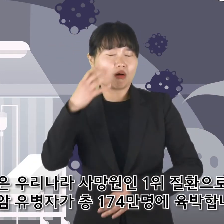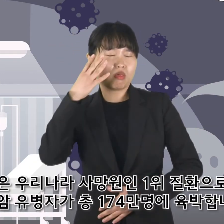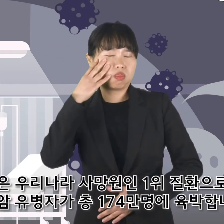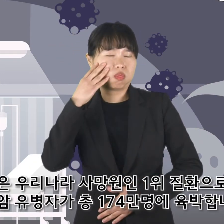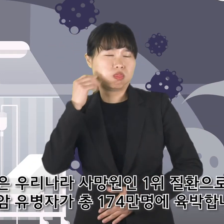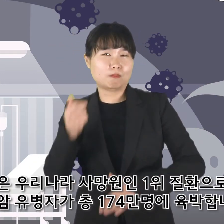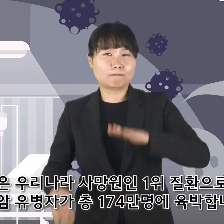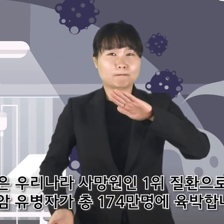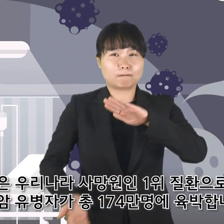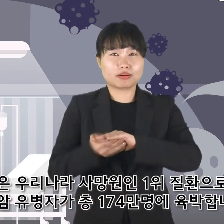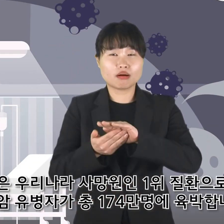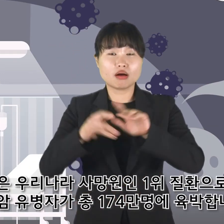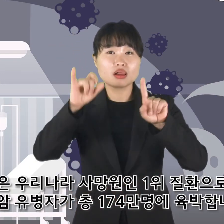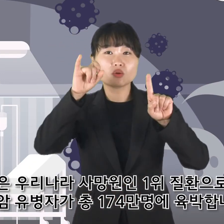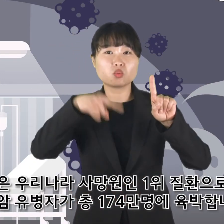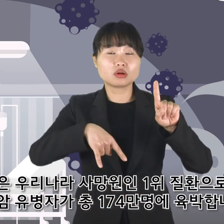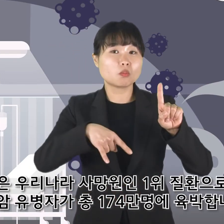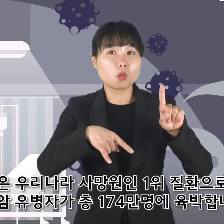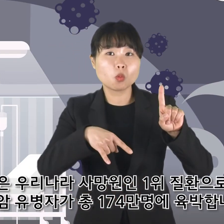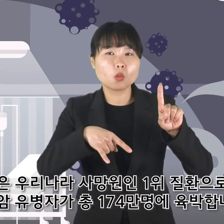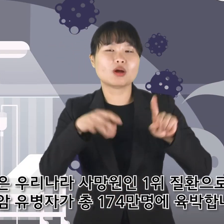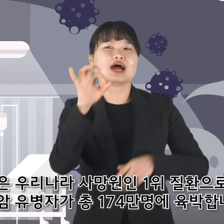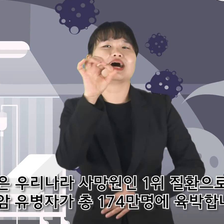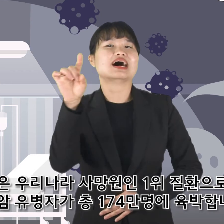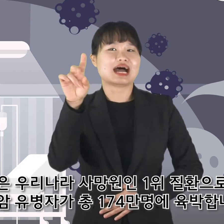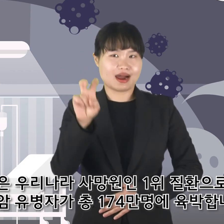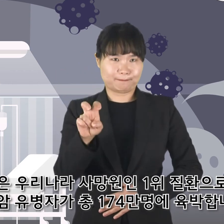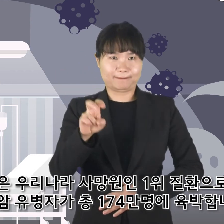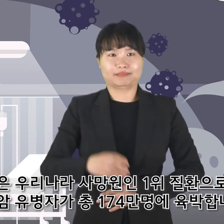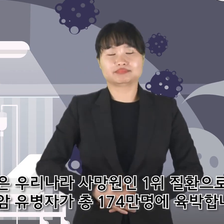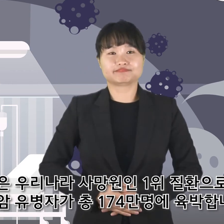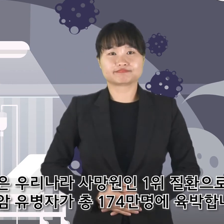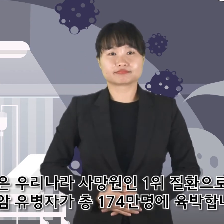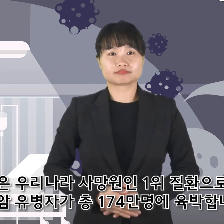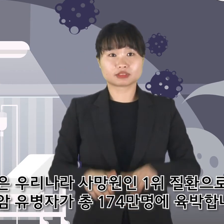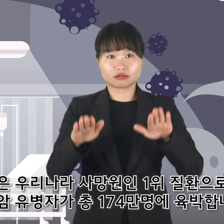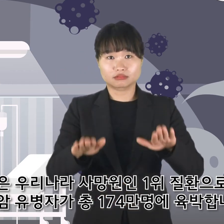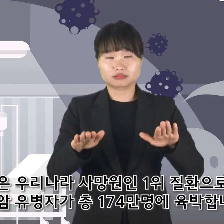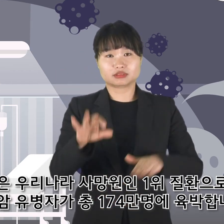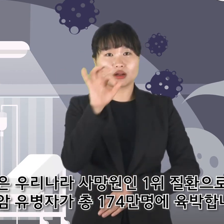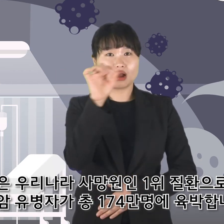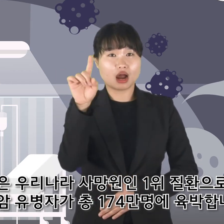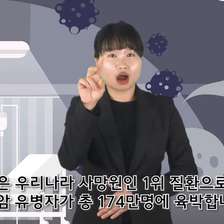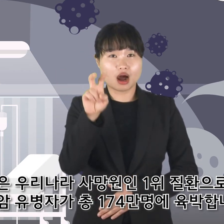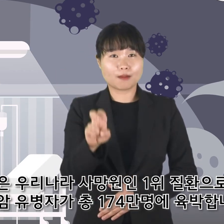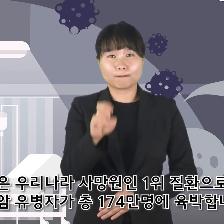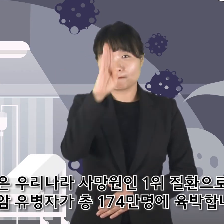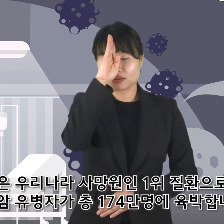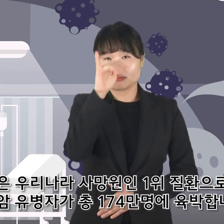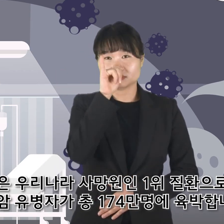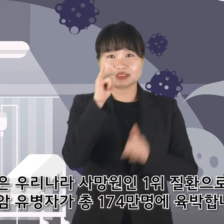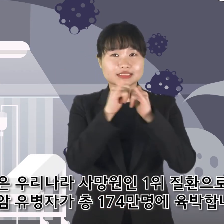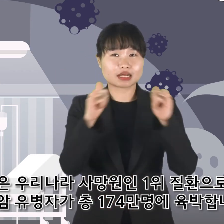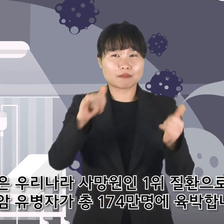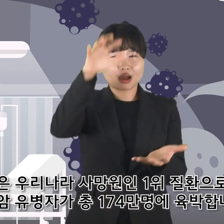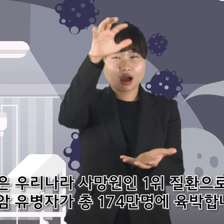암은 우리나라 사망 원인 1위 질환으로 현재 암 유병자가 총 174만 명에